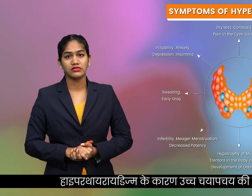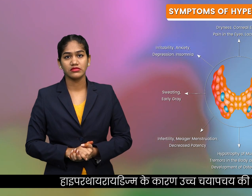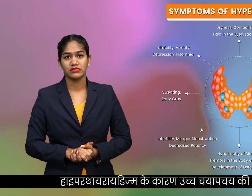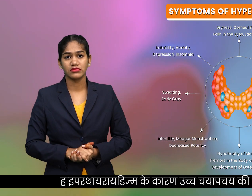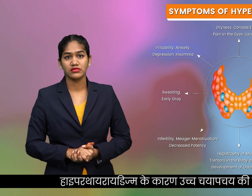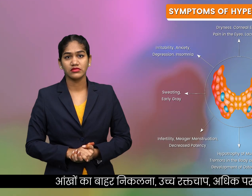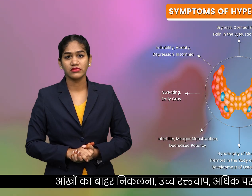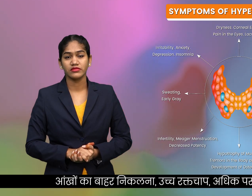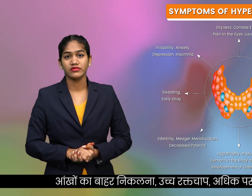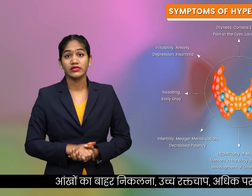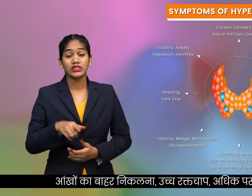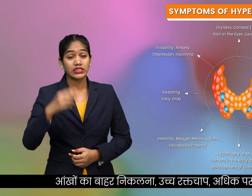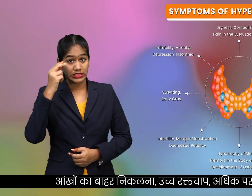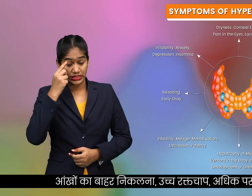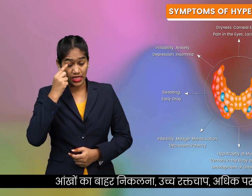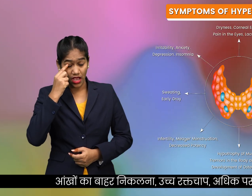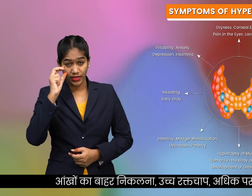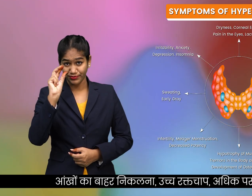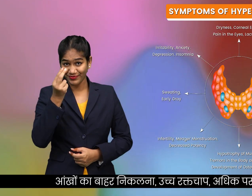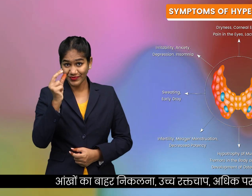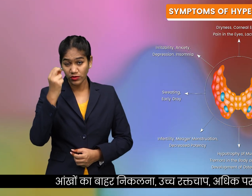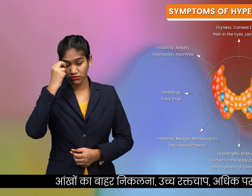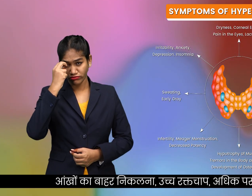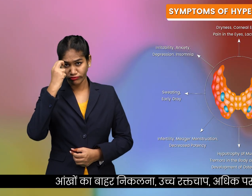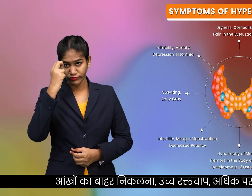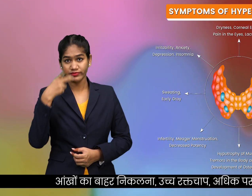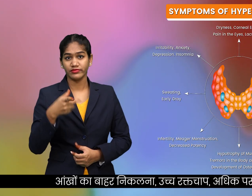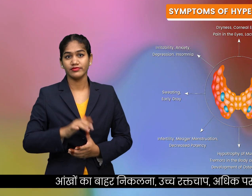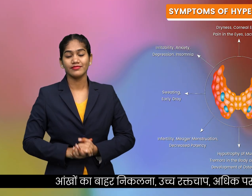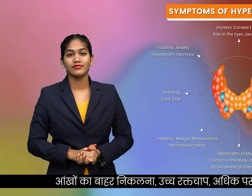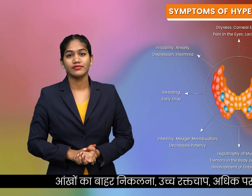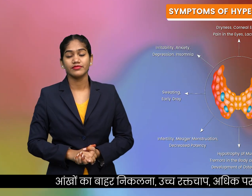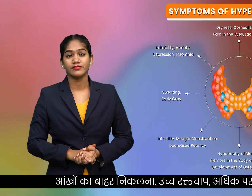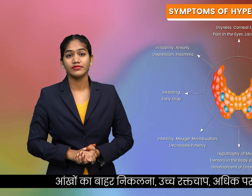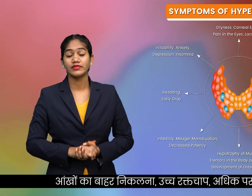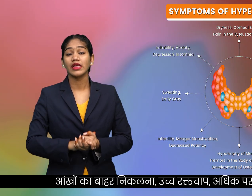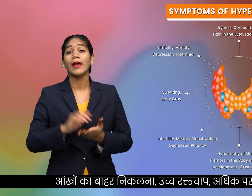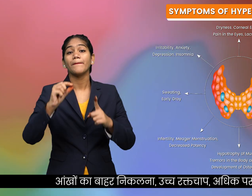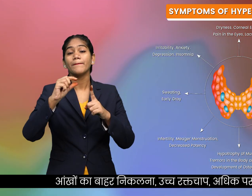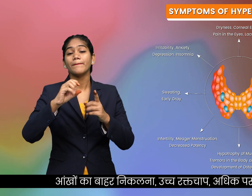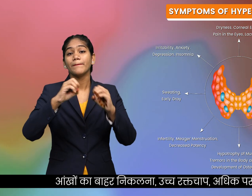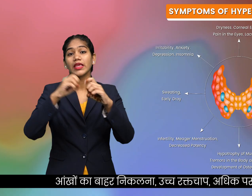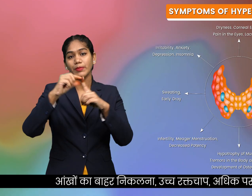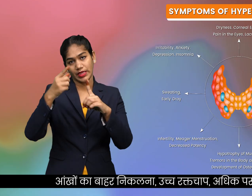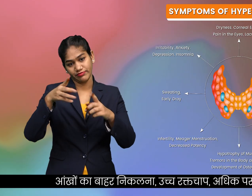वृद्धि, आँखों का बाहर निकलना, उच्च रक्तचाप,